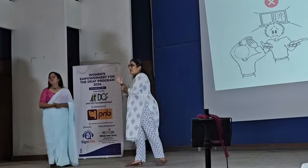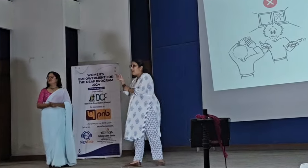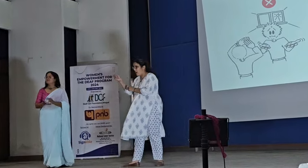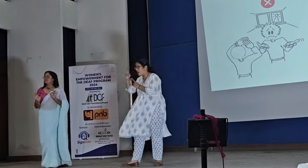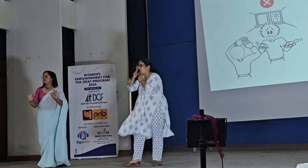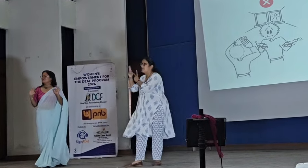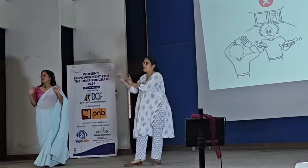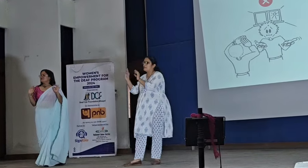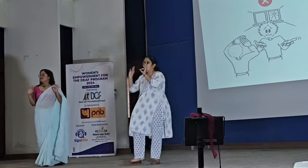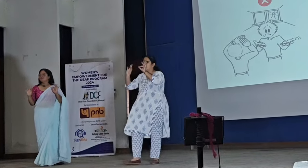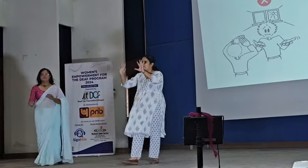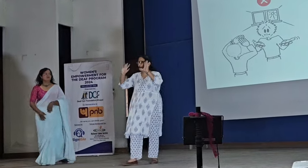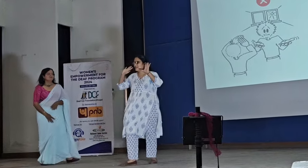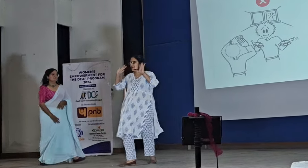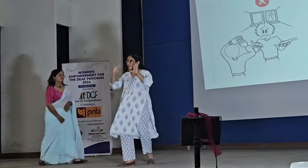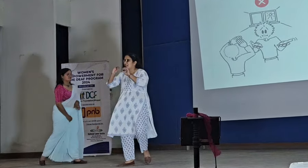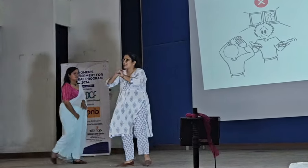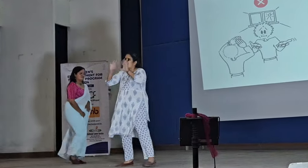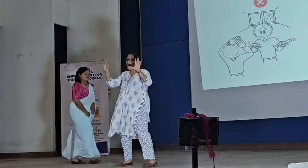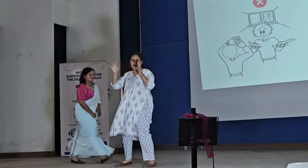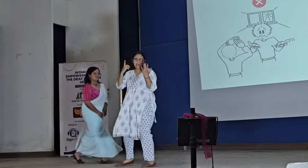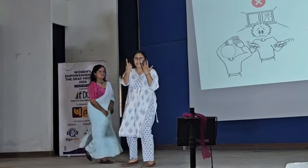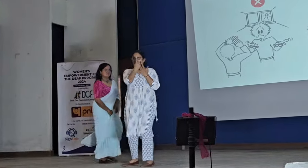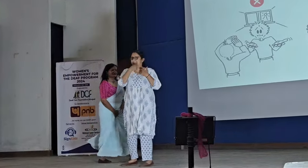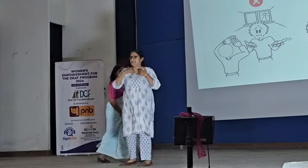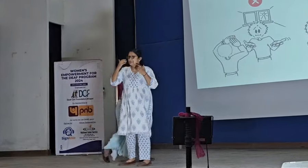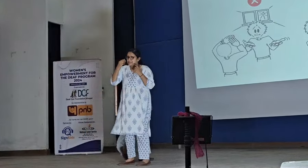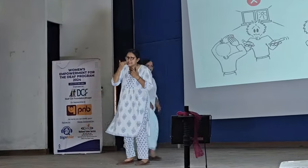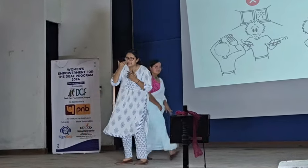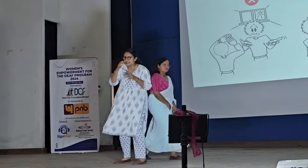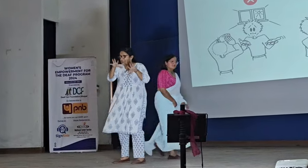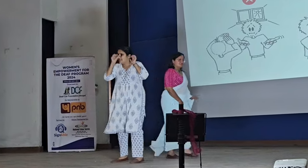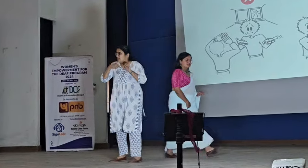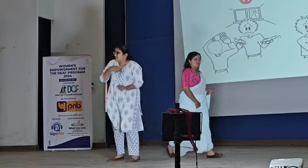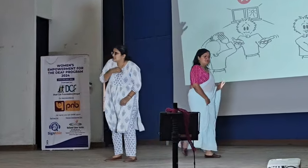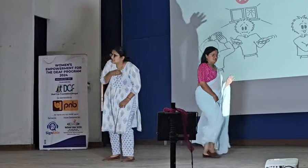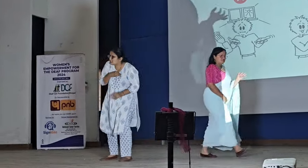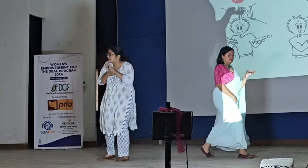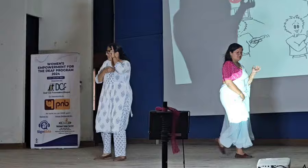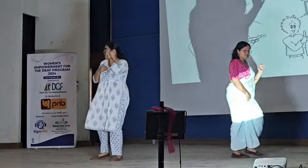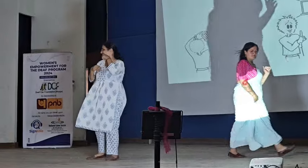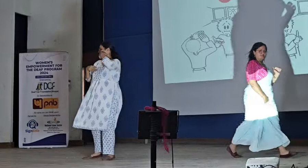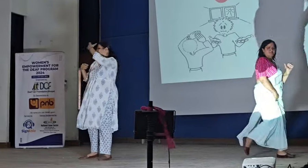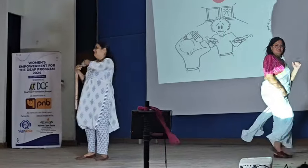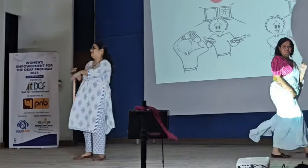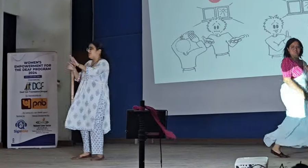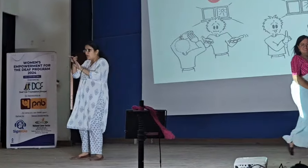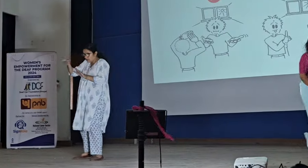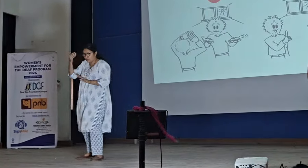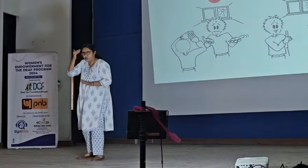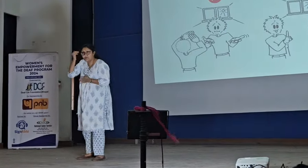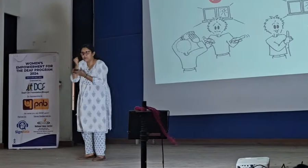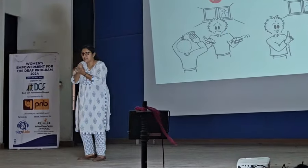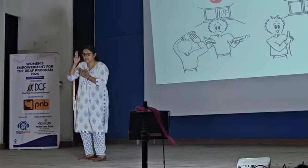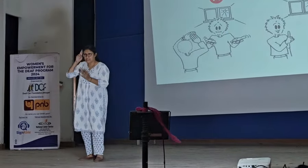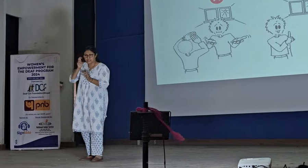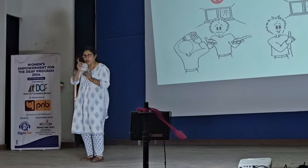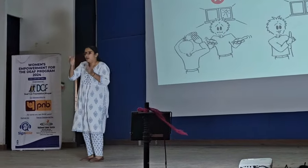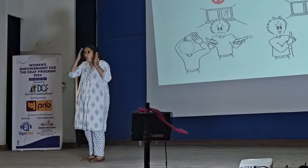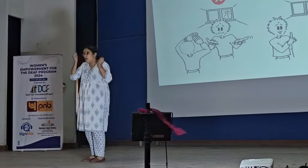इस टाइम पे आइएगा, हमारा मैच इस टाइम पे, तो आपने देखा मेरे को बिल्कुल क्लियर दिखा और मैंने उनकी बात समझा, तो आप एक डेफ पर्सन को ऐसे